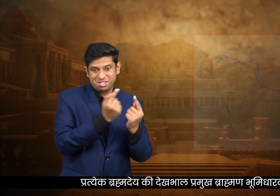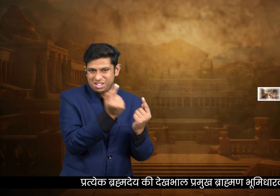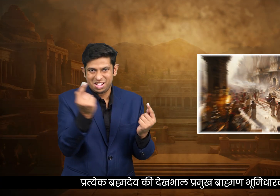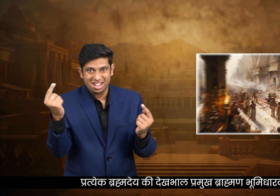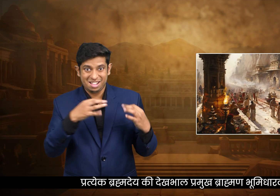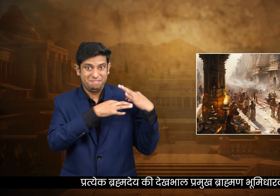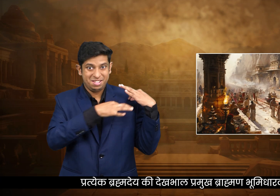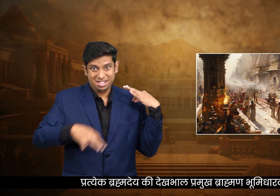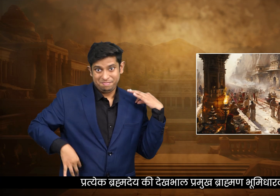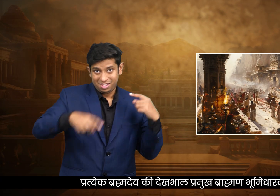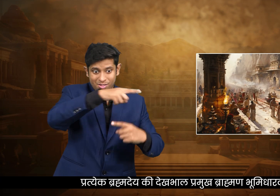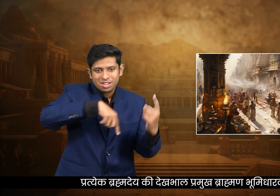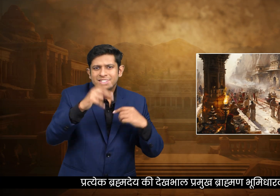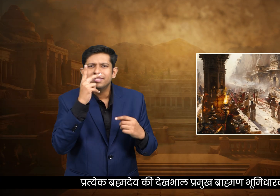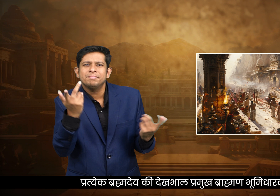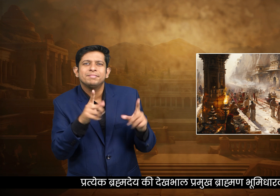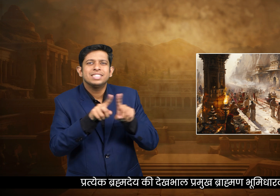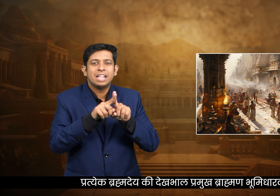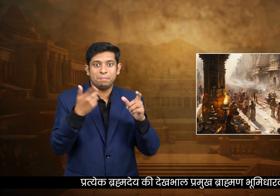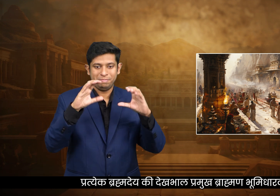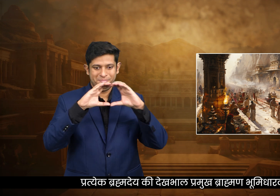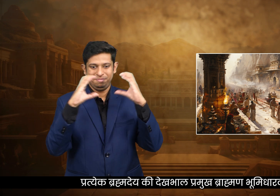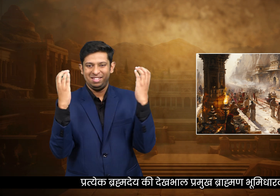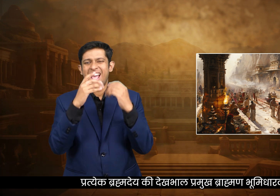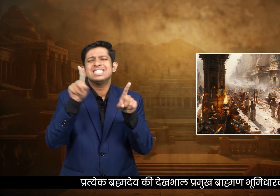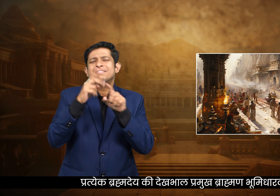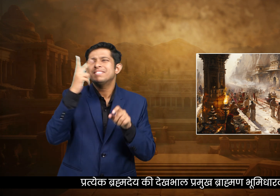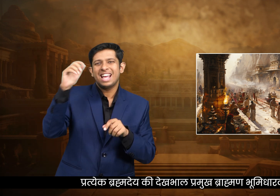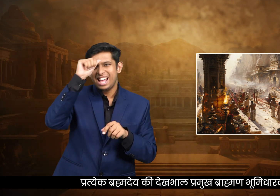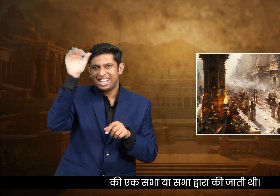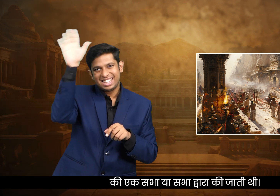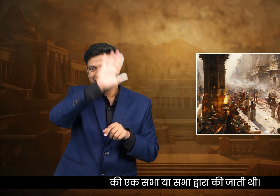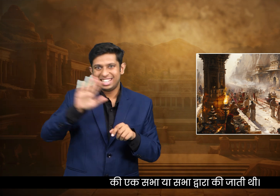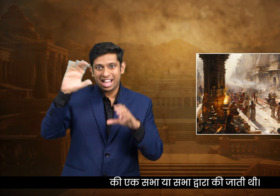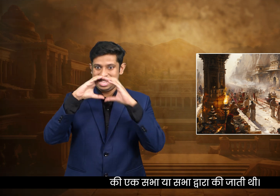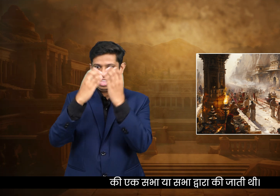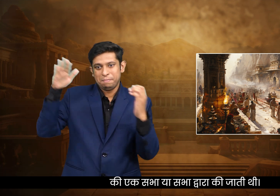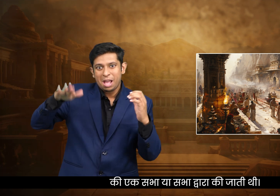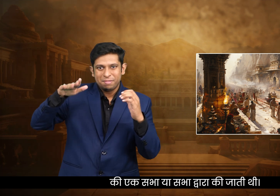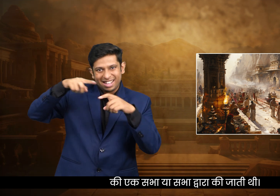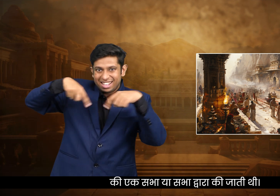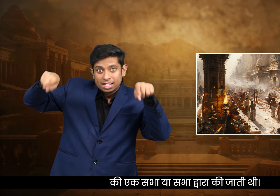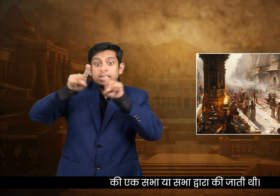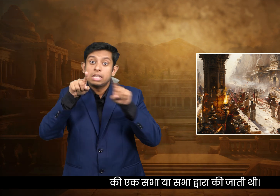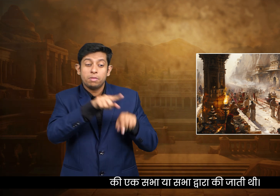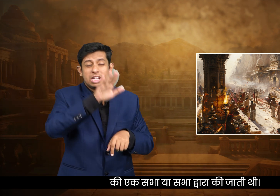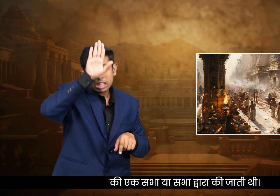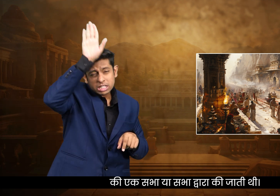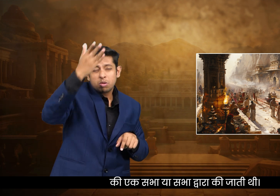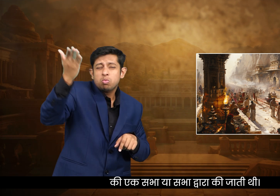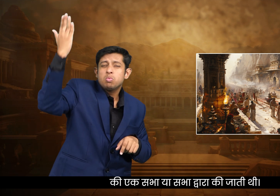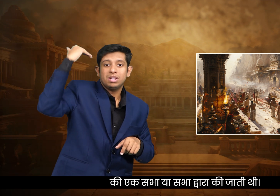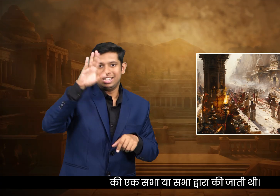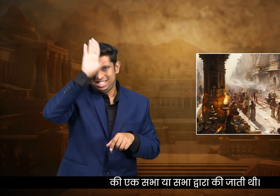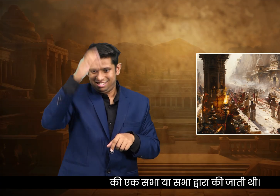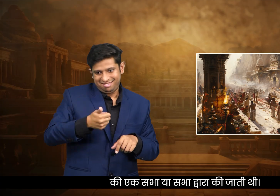प्रत्येक ब्रह्मदेय की देखभाल प्रमुख ब्राह्मण भूमिधारकों की एक सभा या सभा द्वारा की